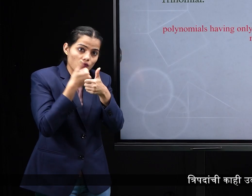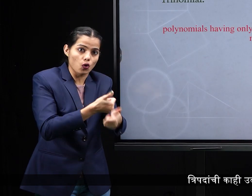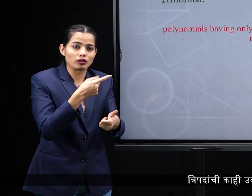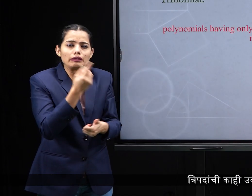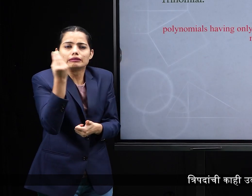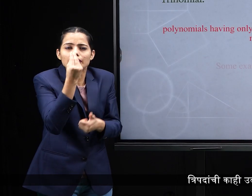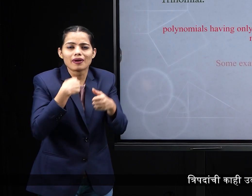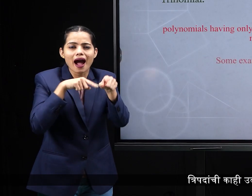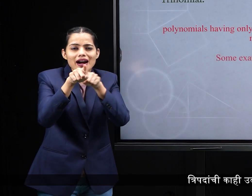त्रिपदांची काही उदाहरणे: